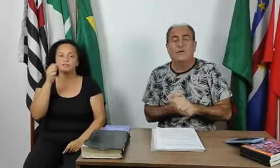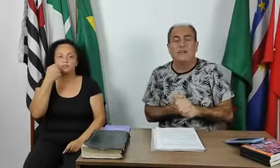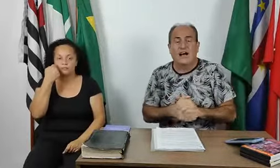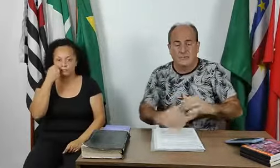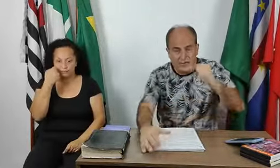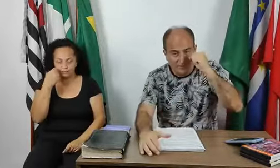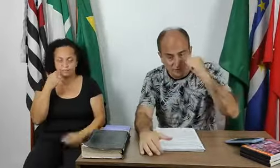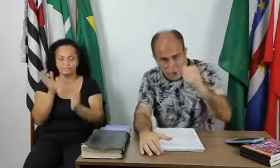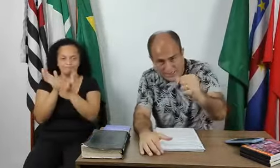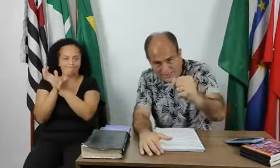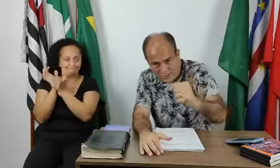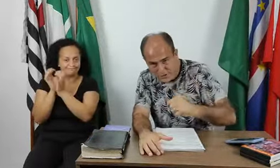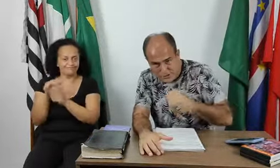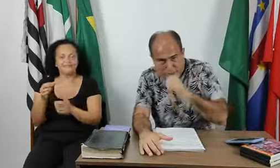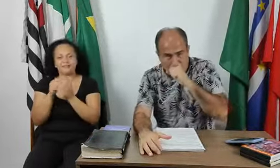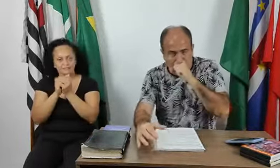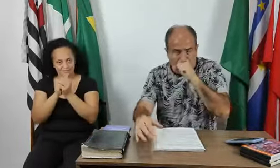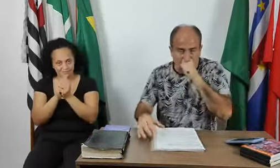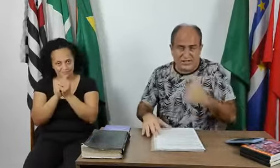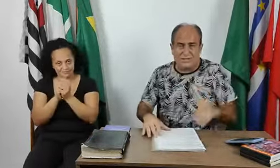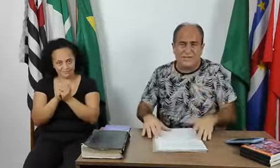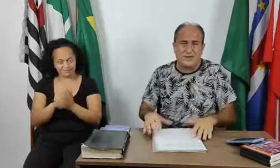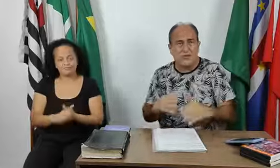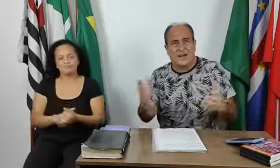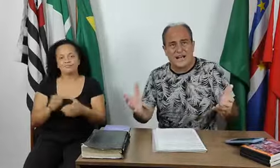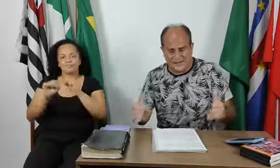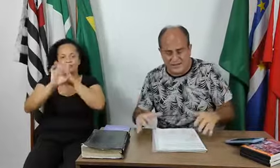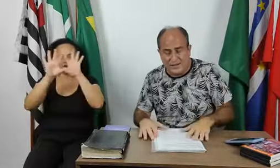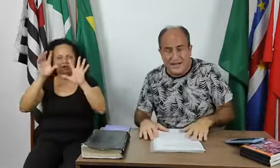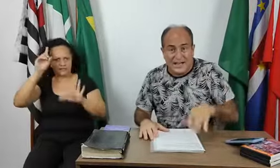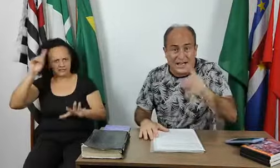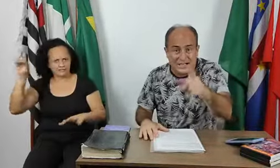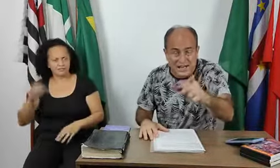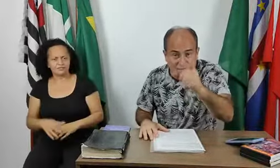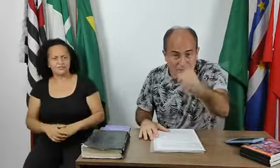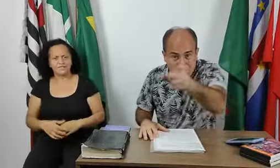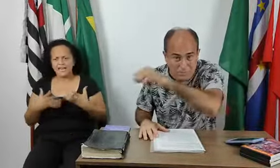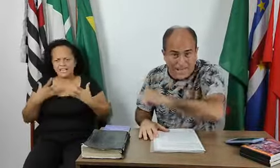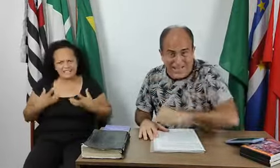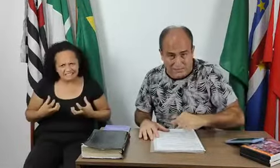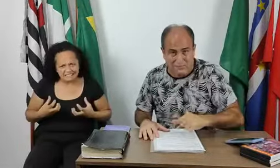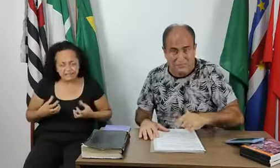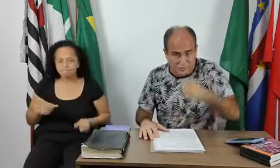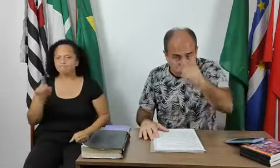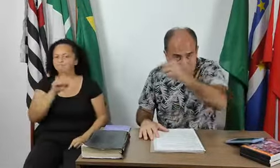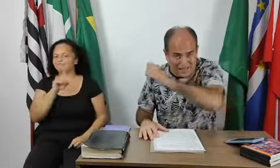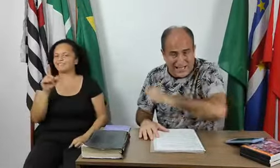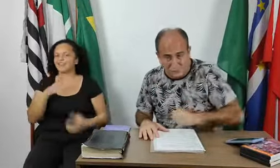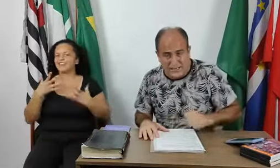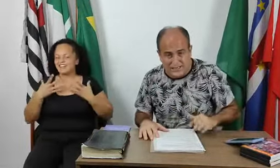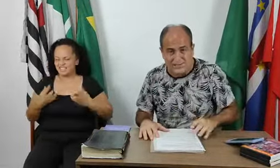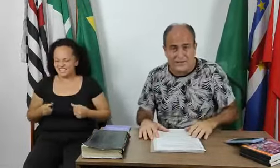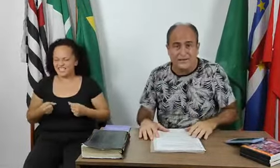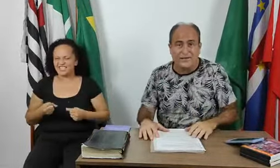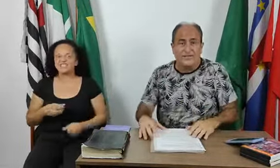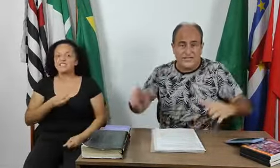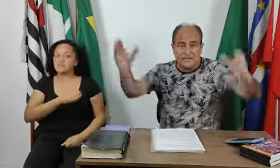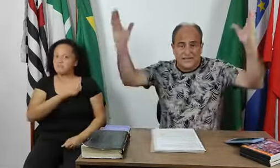bom? Amém? Glória a Deus. Tem gente que fala assim, mas não cansa. Cansa é viver no pecado. Viver no pecado